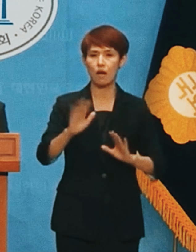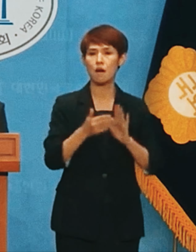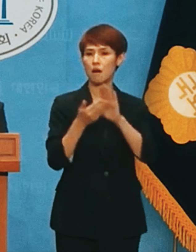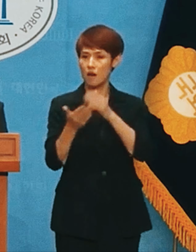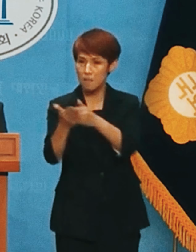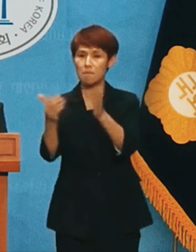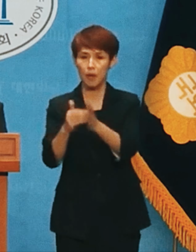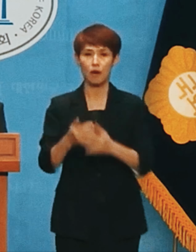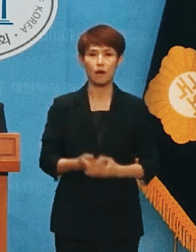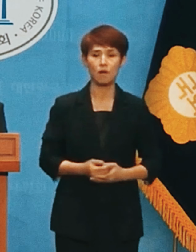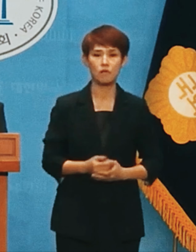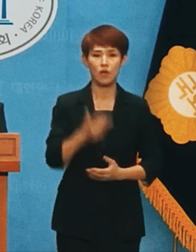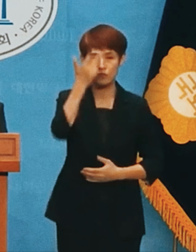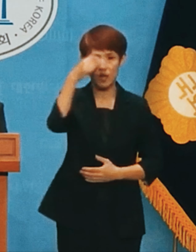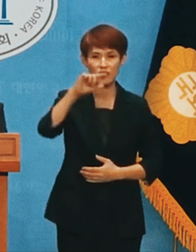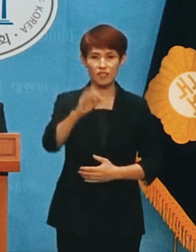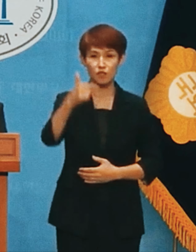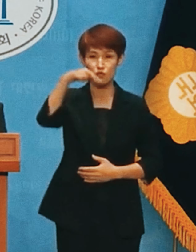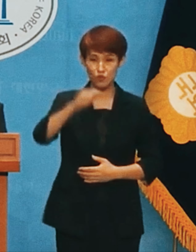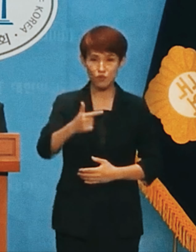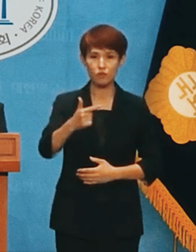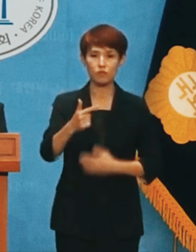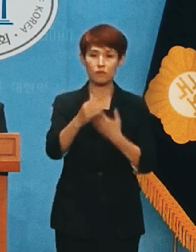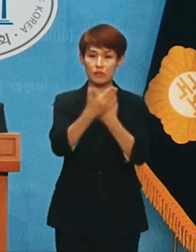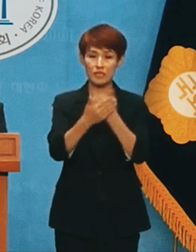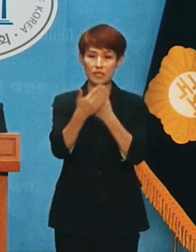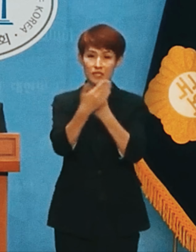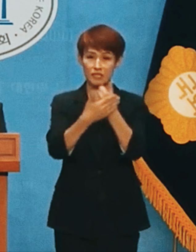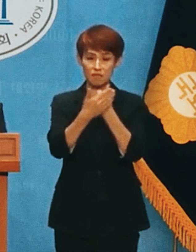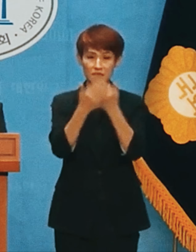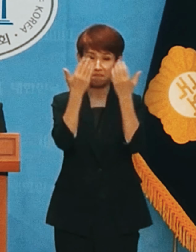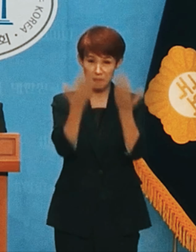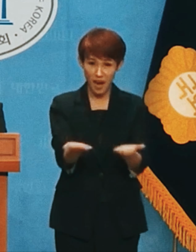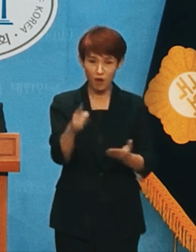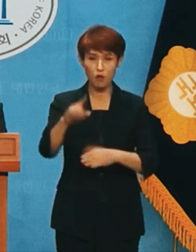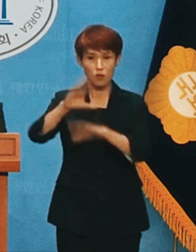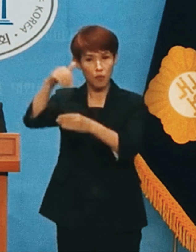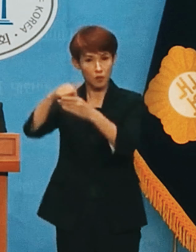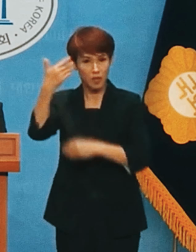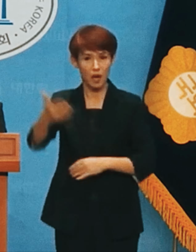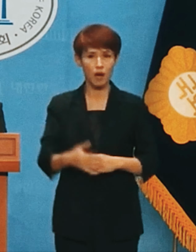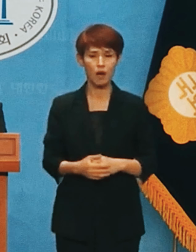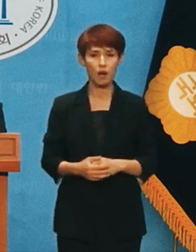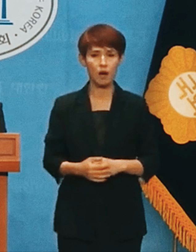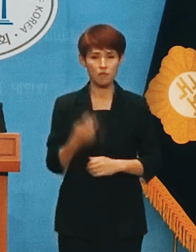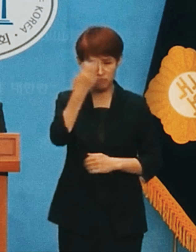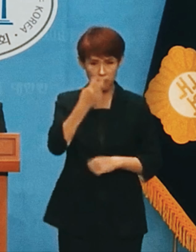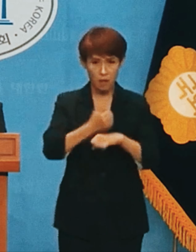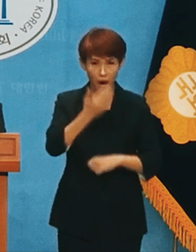됐습니다 최은순 가석방 보도가 선거 관련 방송입니다 심의 대상이